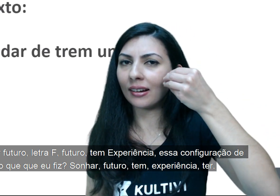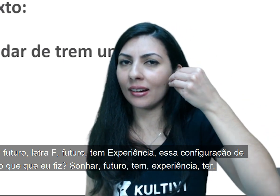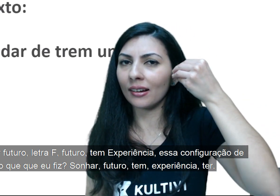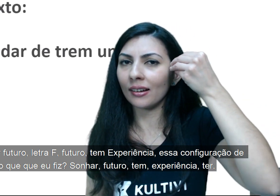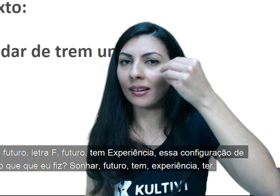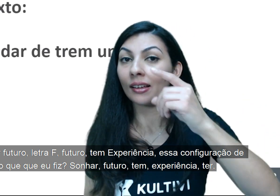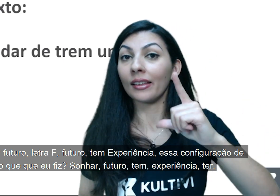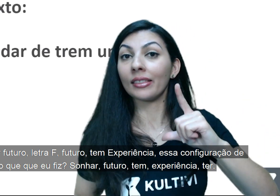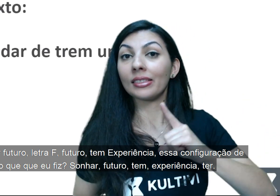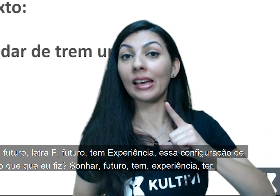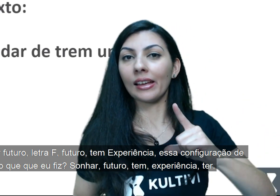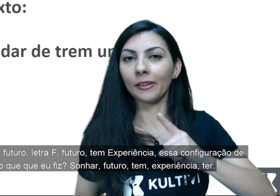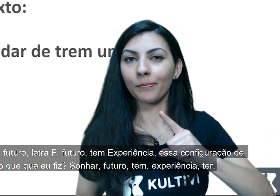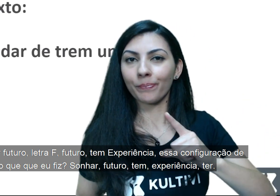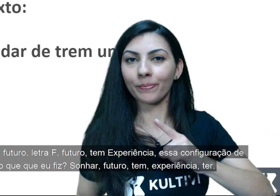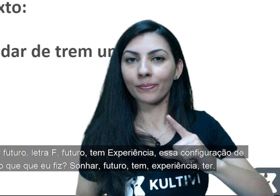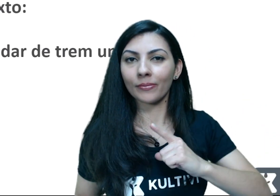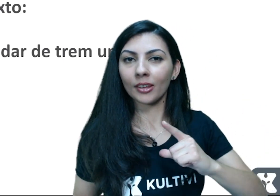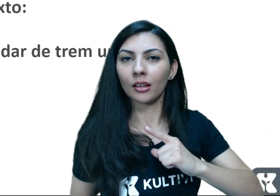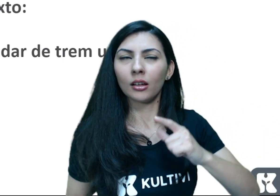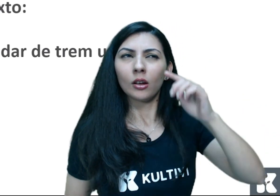T